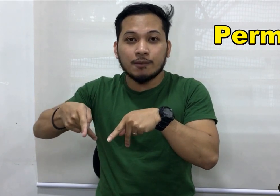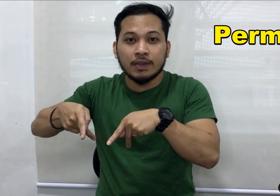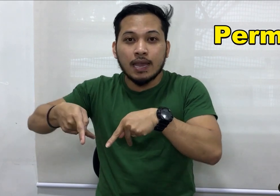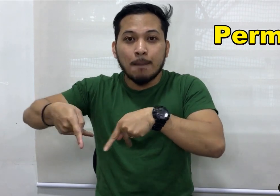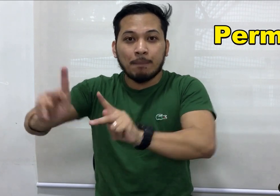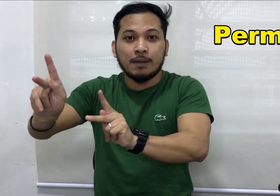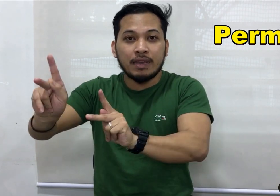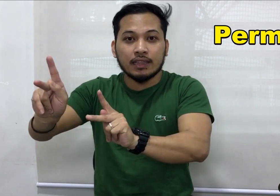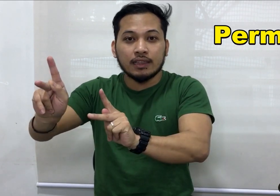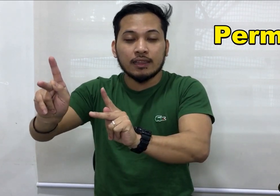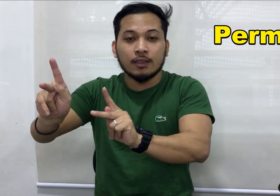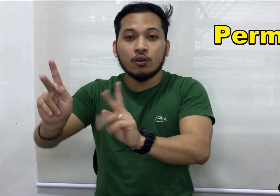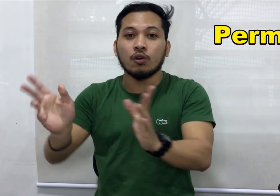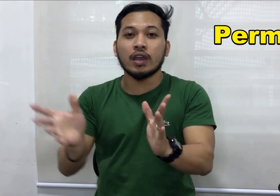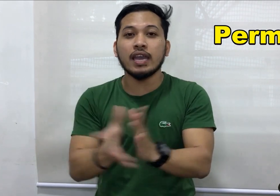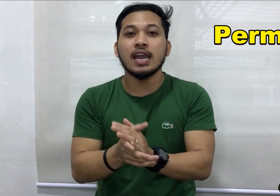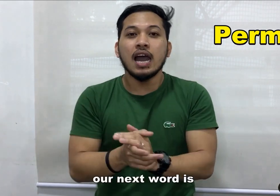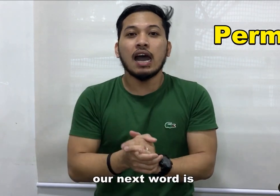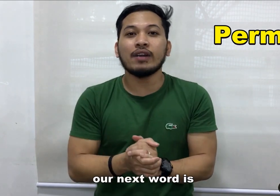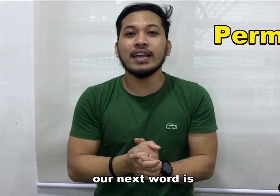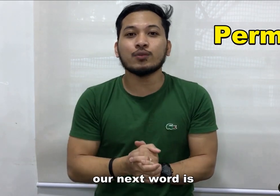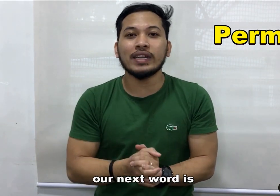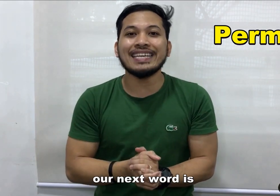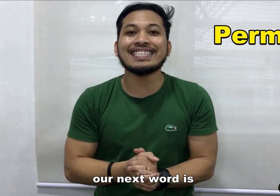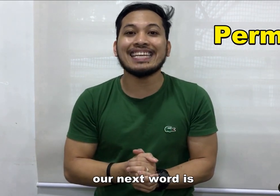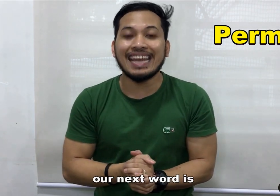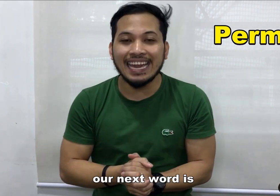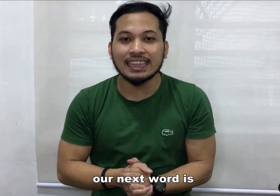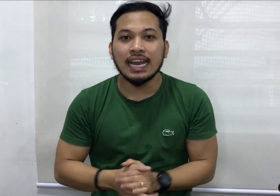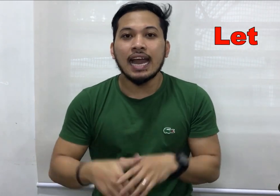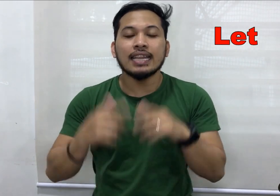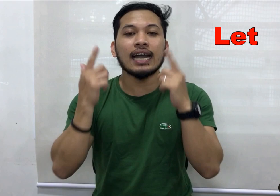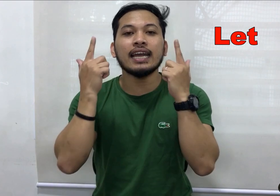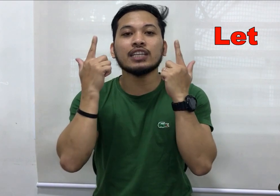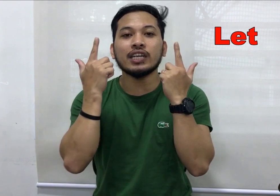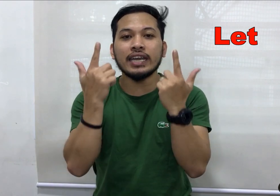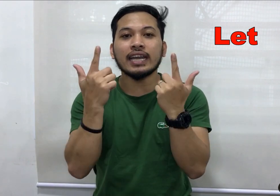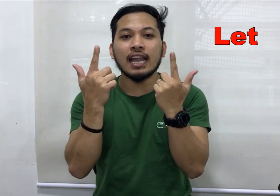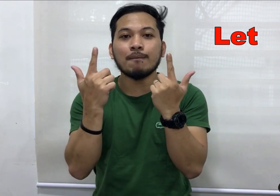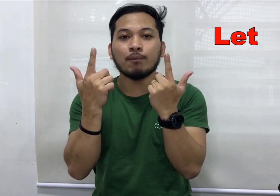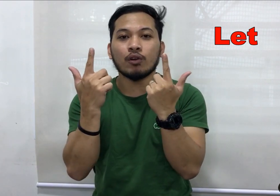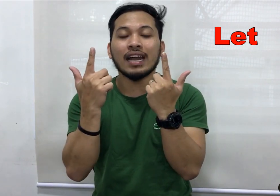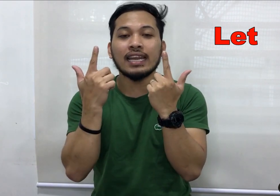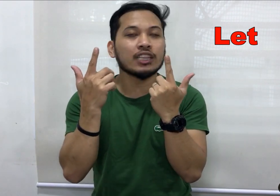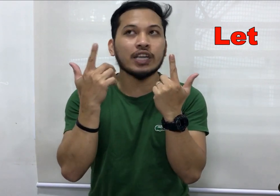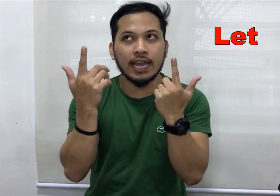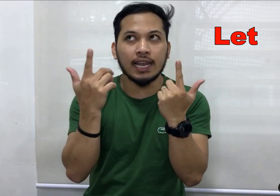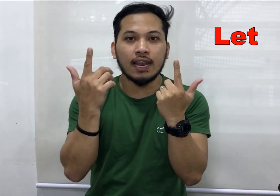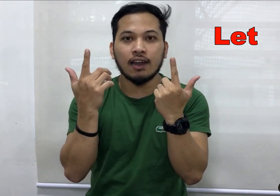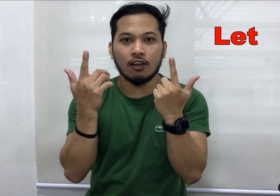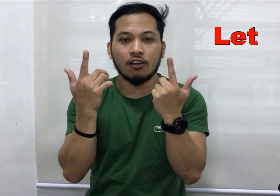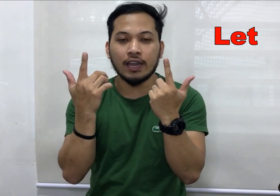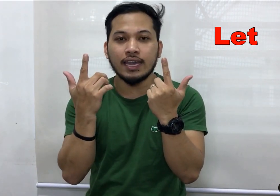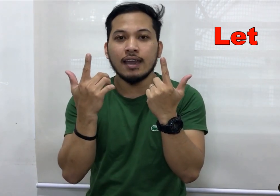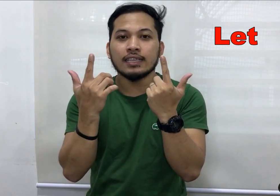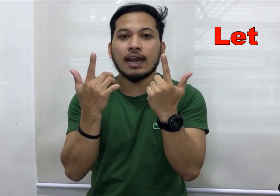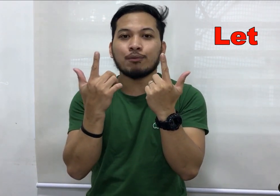letter P, permit. Okay, our next word is let. Naka letter A ka lang po, naka letter L, okay,